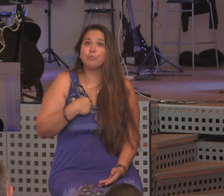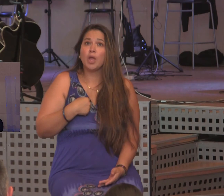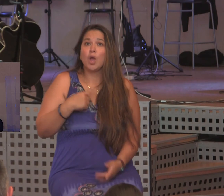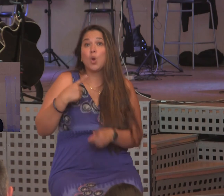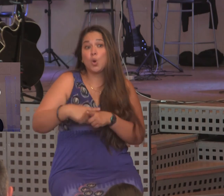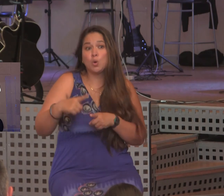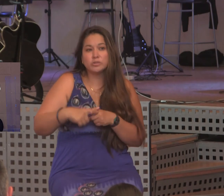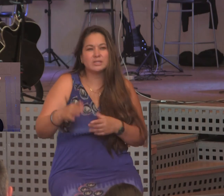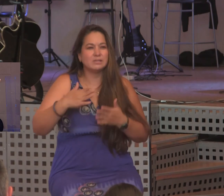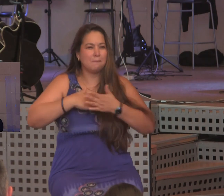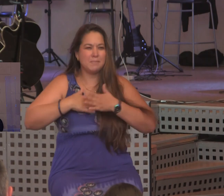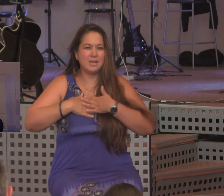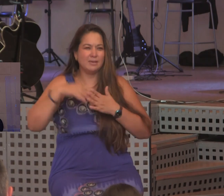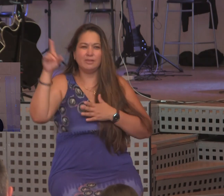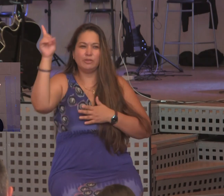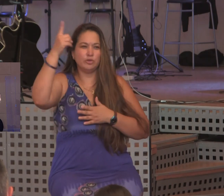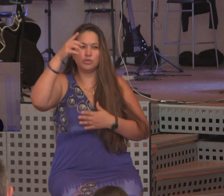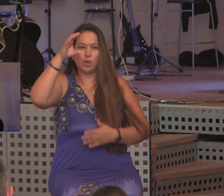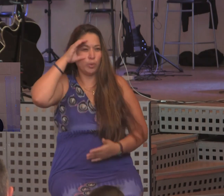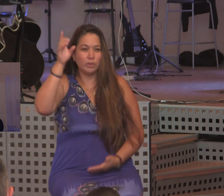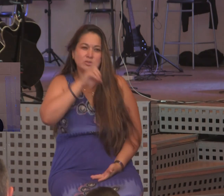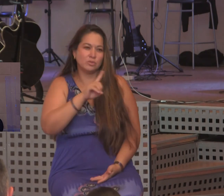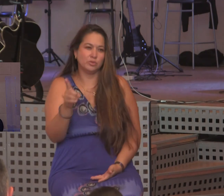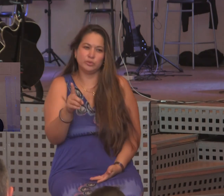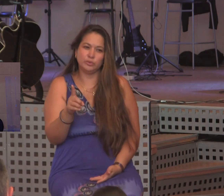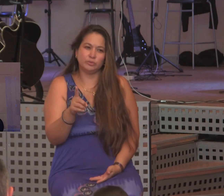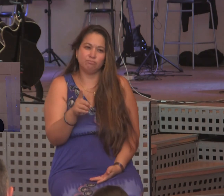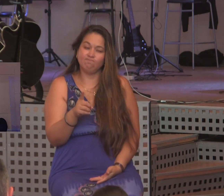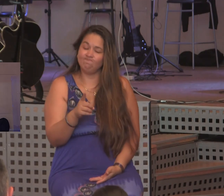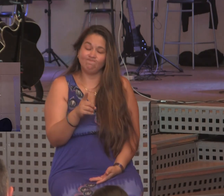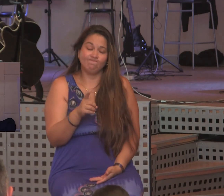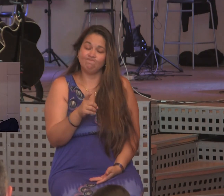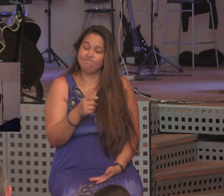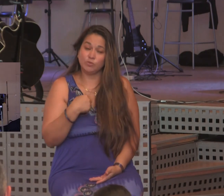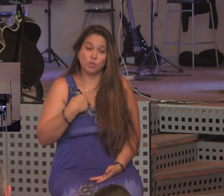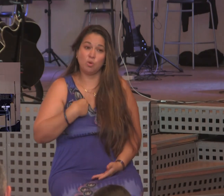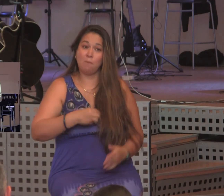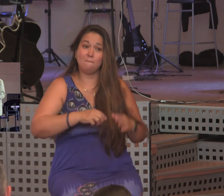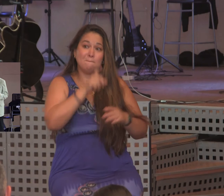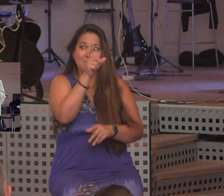escuchar acerca de otros y profetizarles.